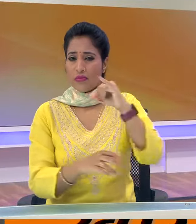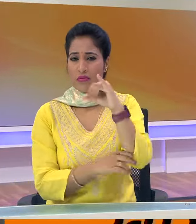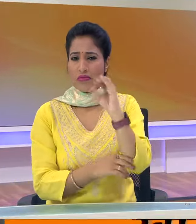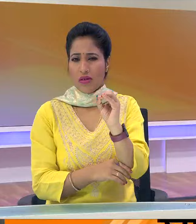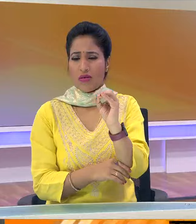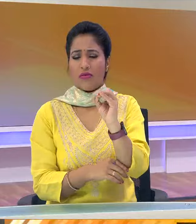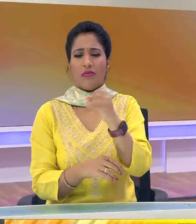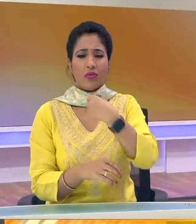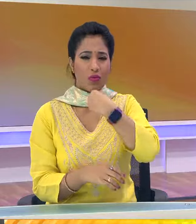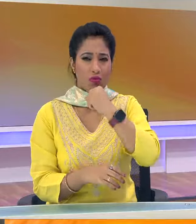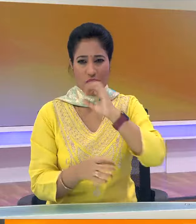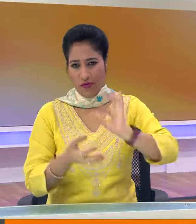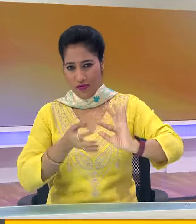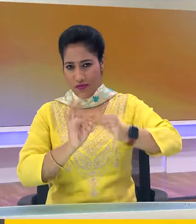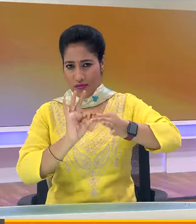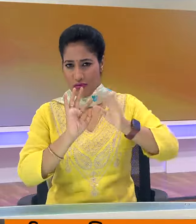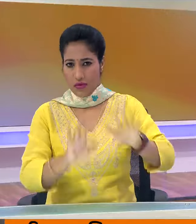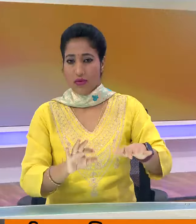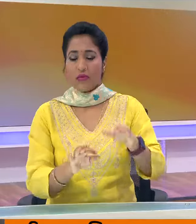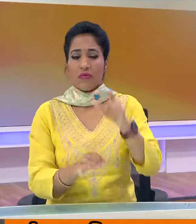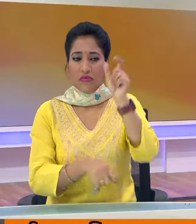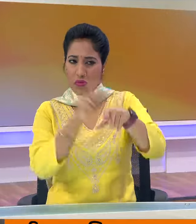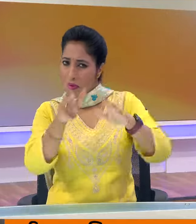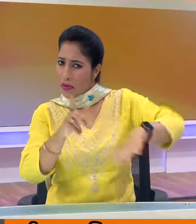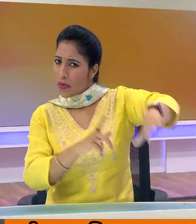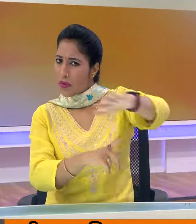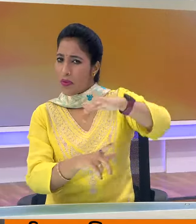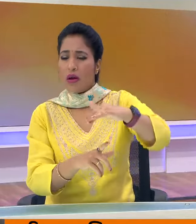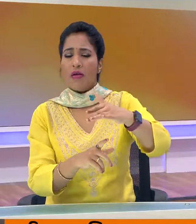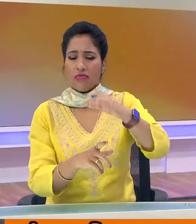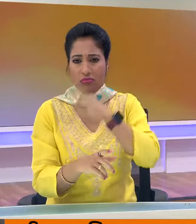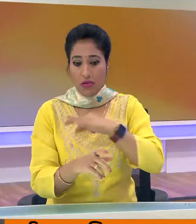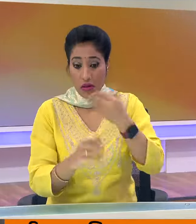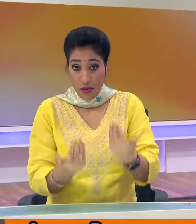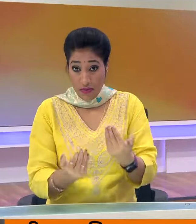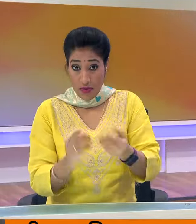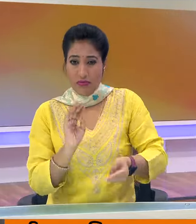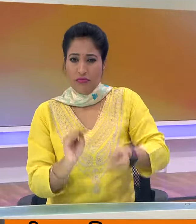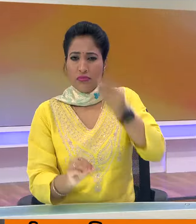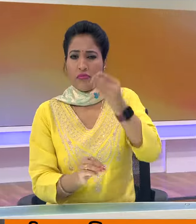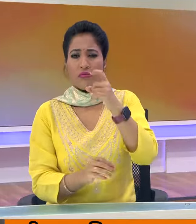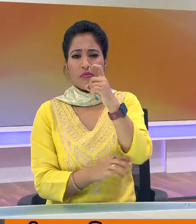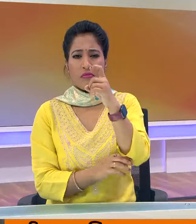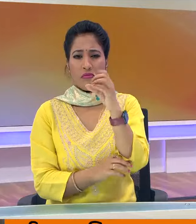के आयुमान लोगों के लिए, अभी वो 70 वर्ष के